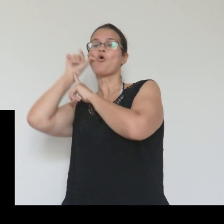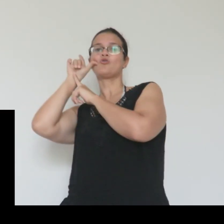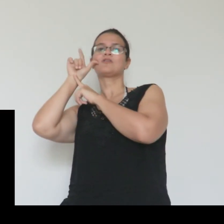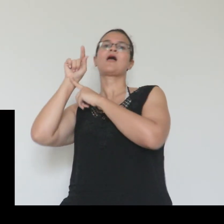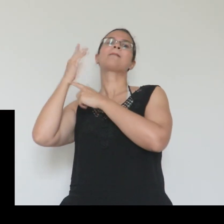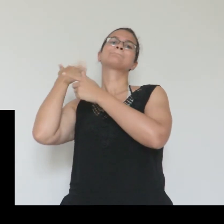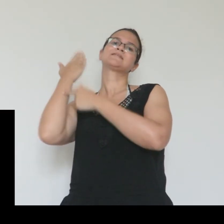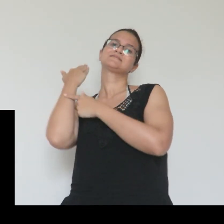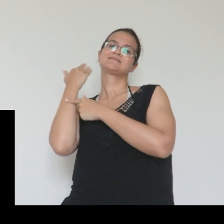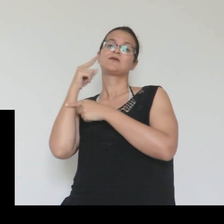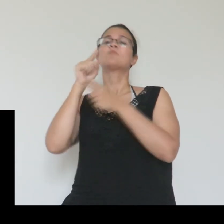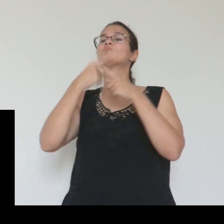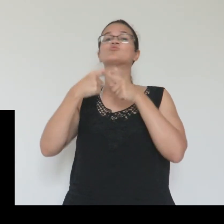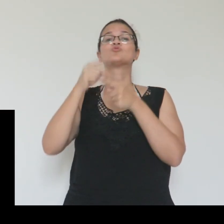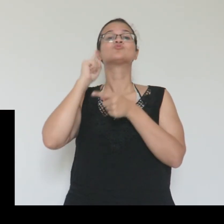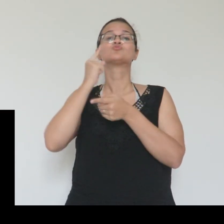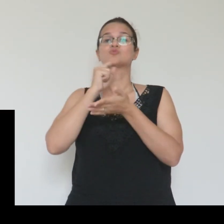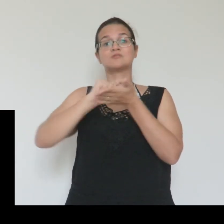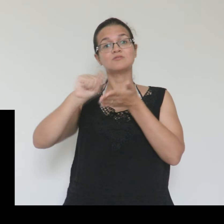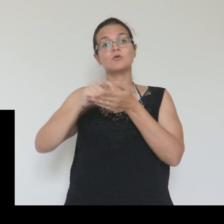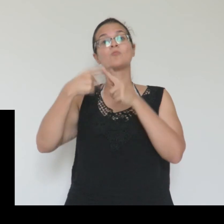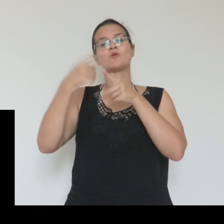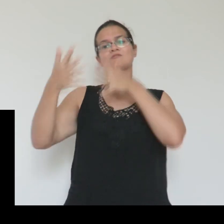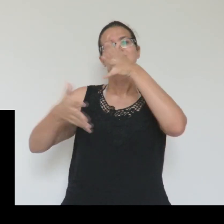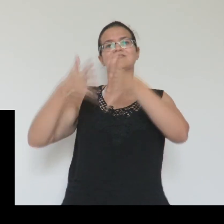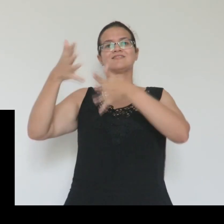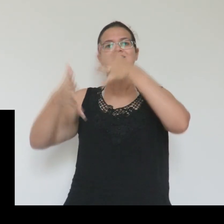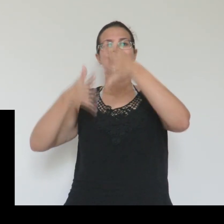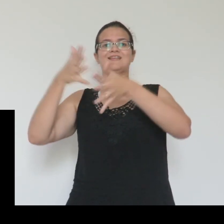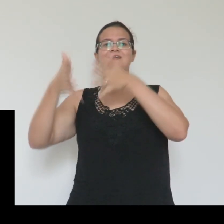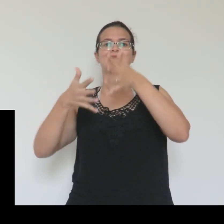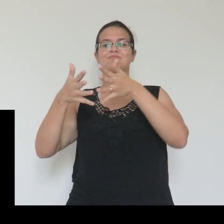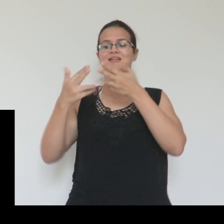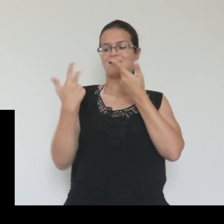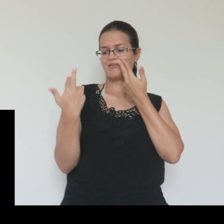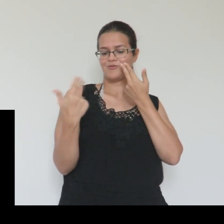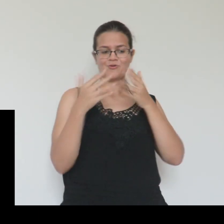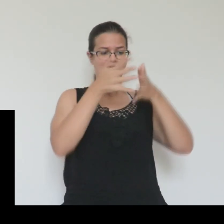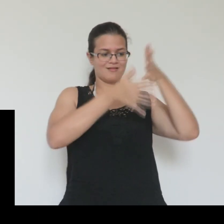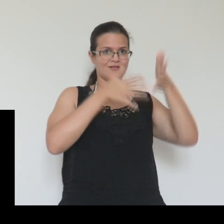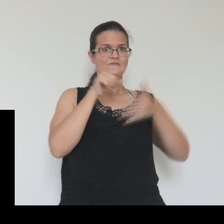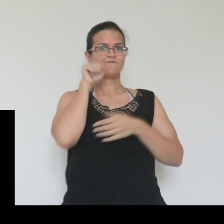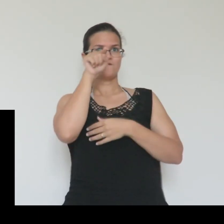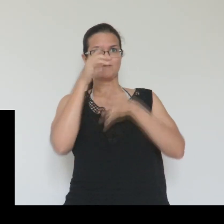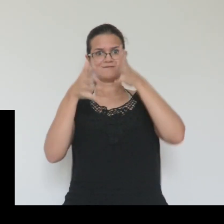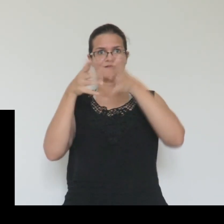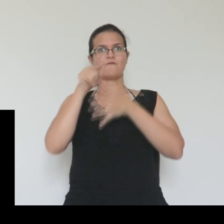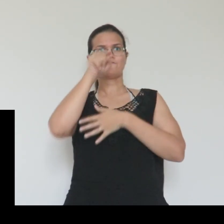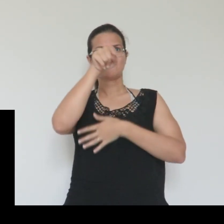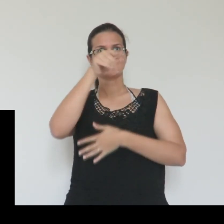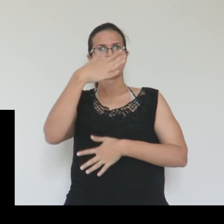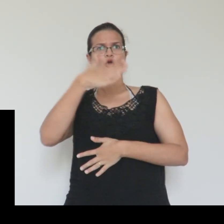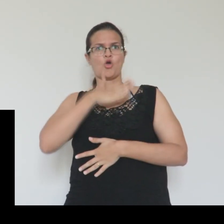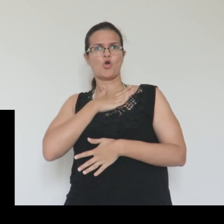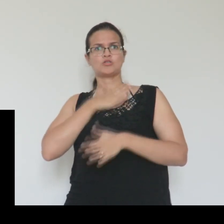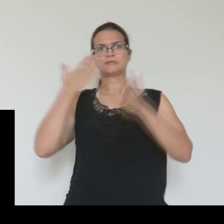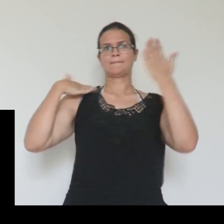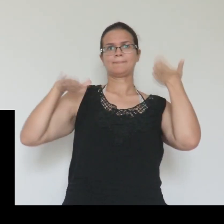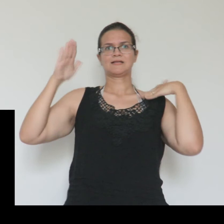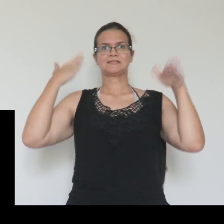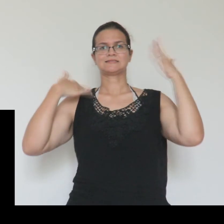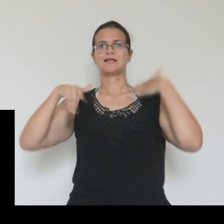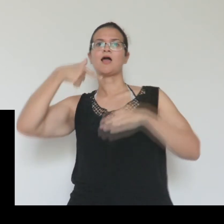gostar, passear, ontem, e ele escreve. Então ele escreve desse jeito. Então a língua de sinais, ela é espaço